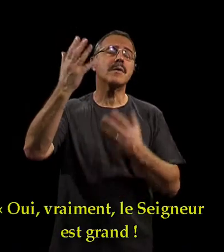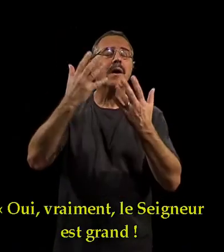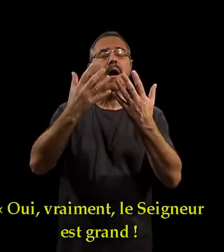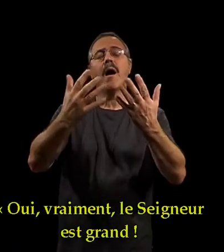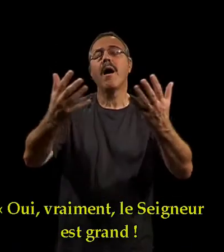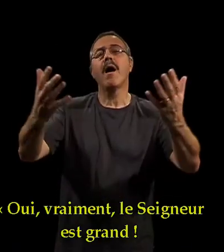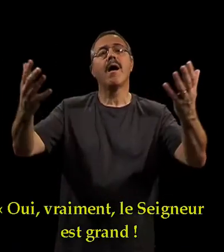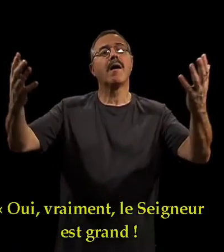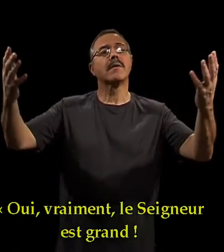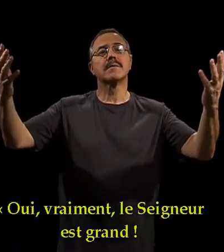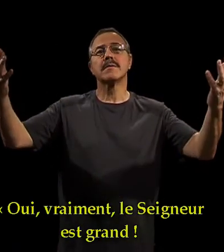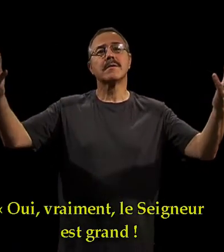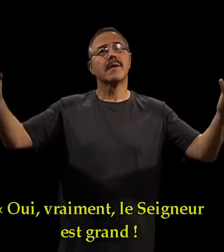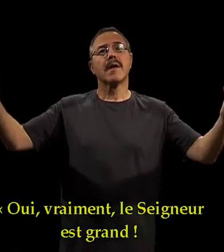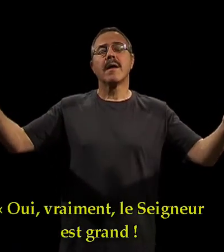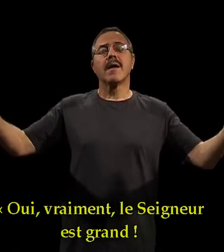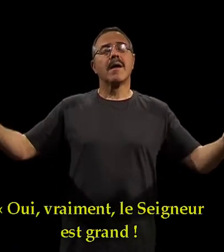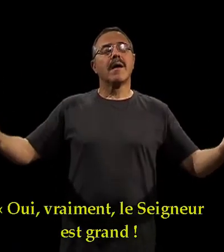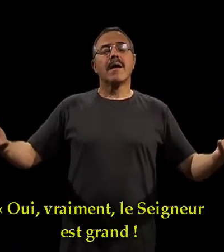oui, vraiment le Seigneur est grand.